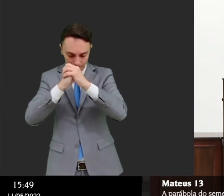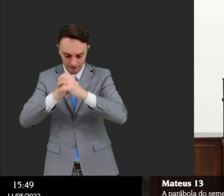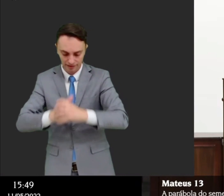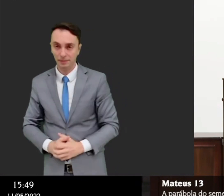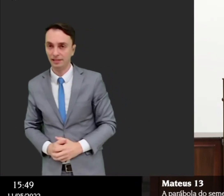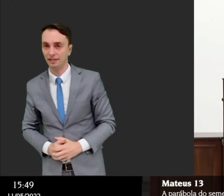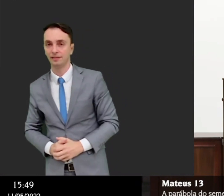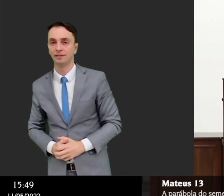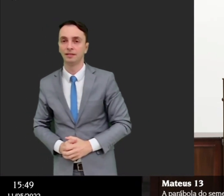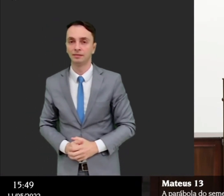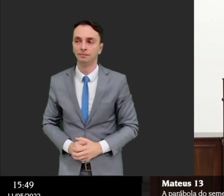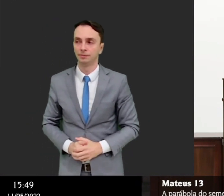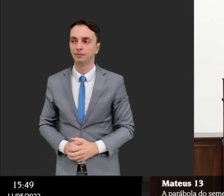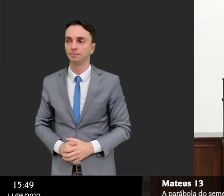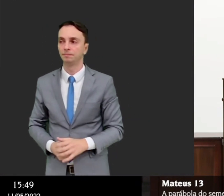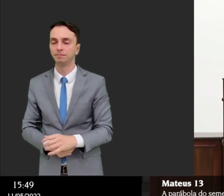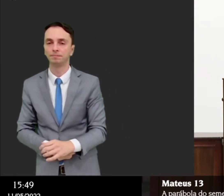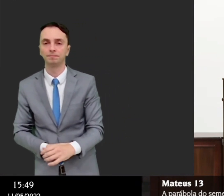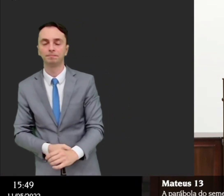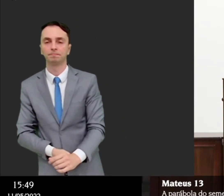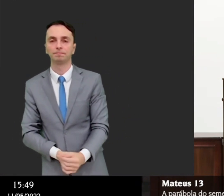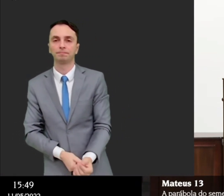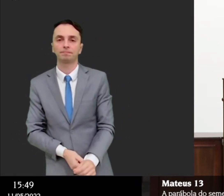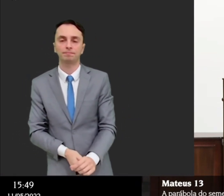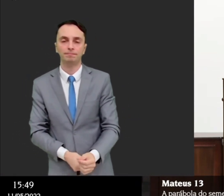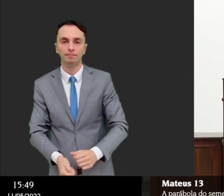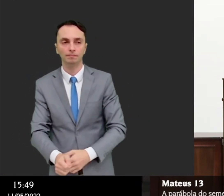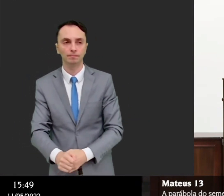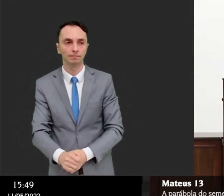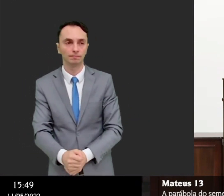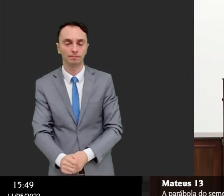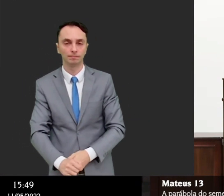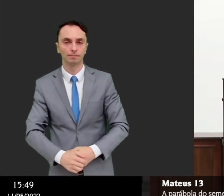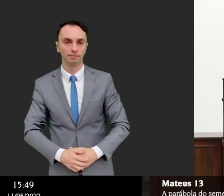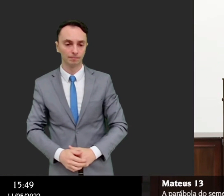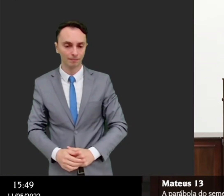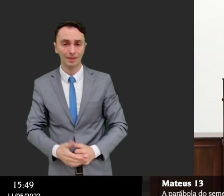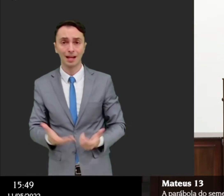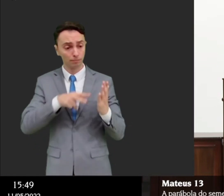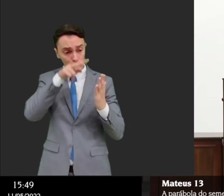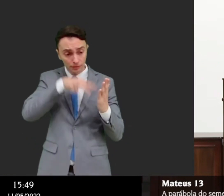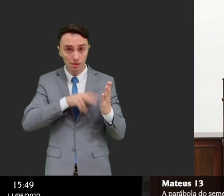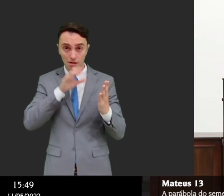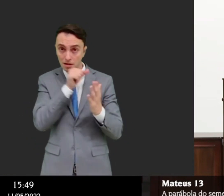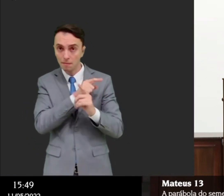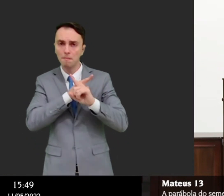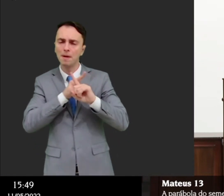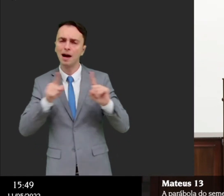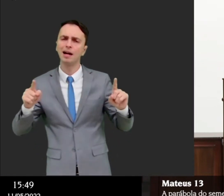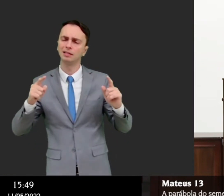Amém. A leitura é um pouquinho extensa, mas é suficiente para a gente entender